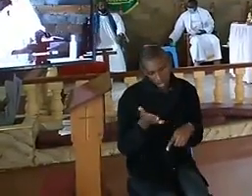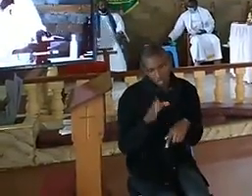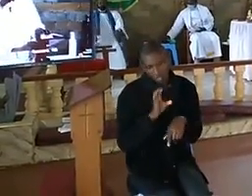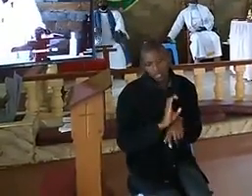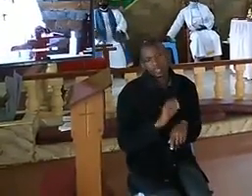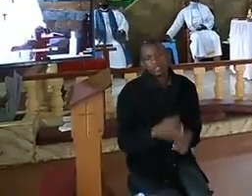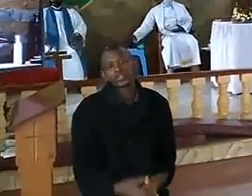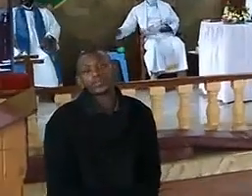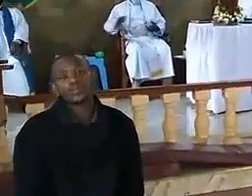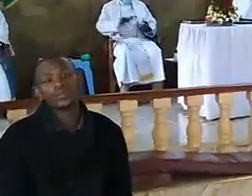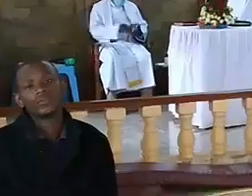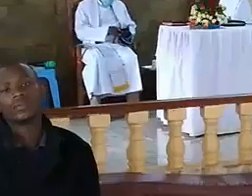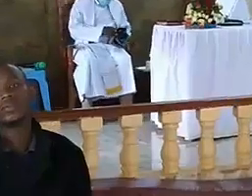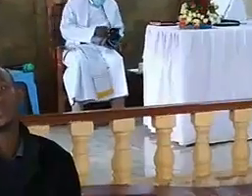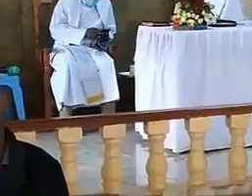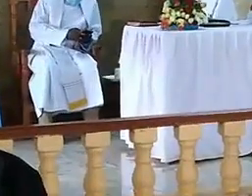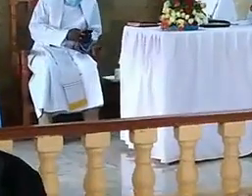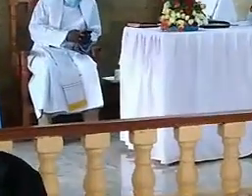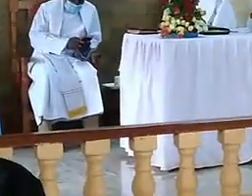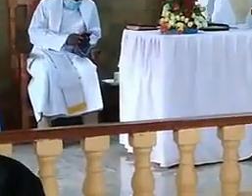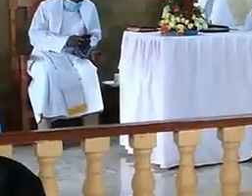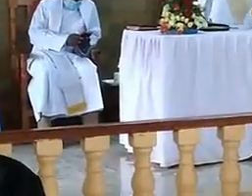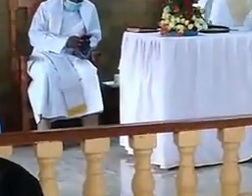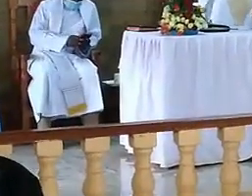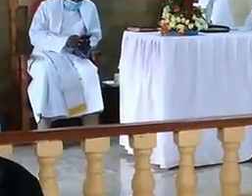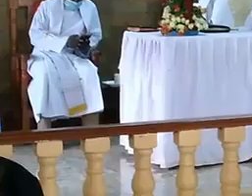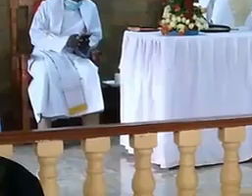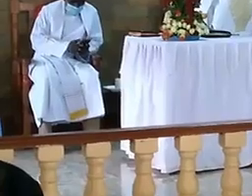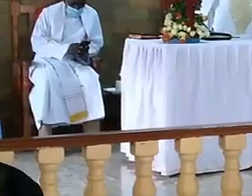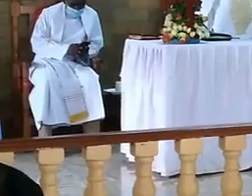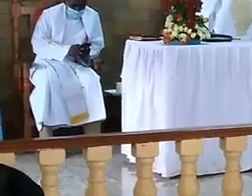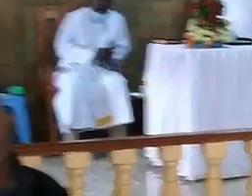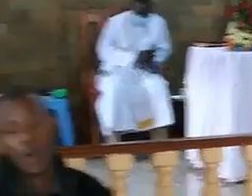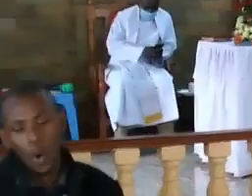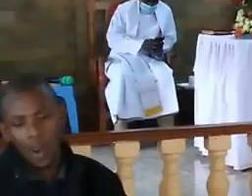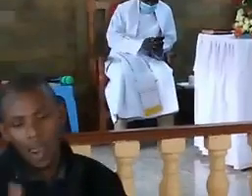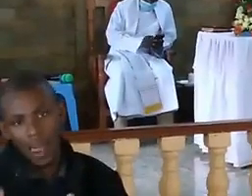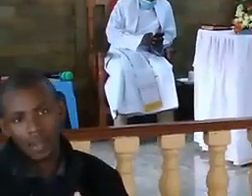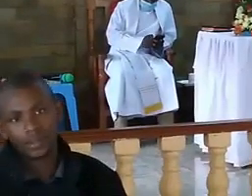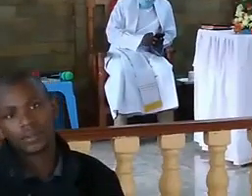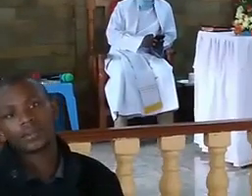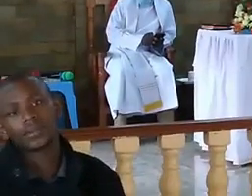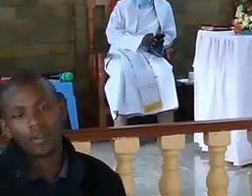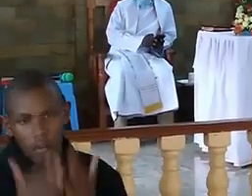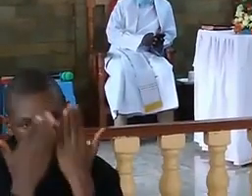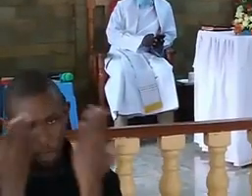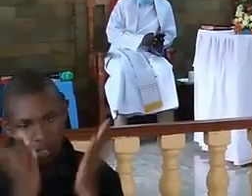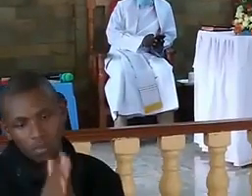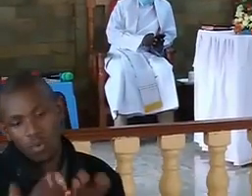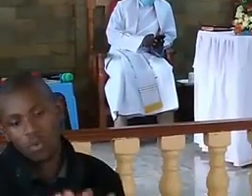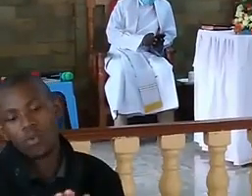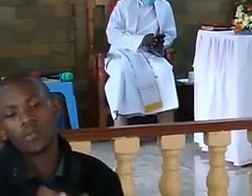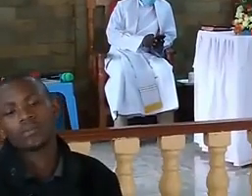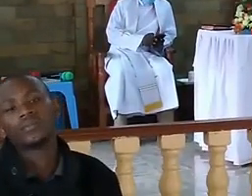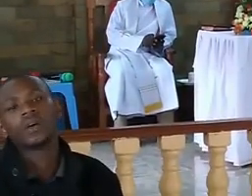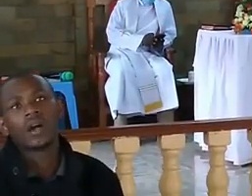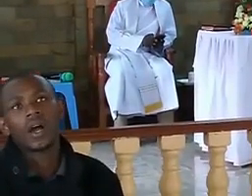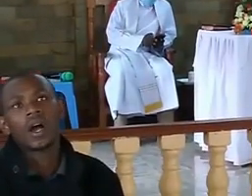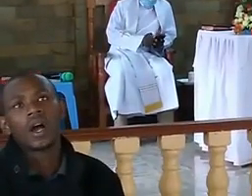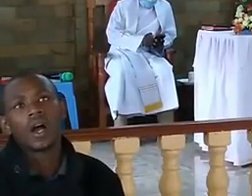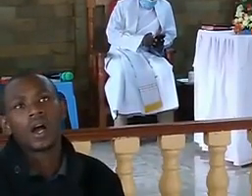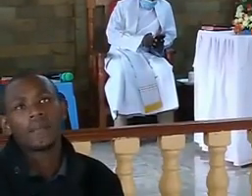thĩinĩ wa gĩthomo gĩkĩ kĩrĩa kĩrĩ thĩinĩ wa mtandao thĩinĩ wa Facebook na nĩtũgwĩtĩkia thutha